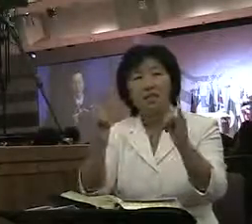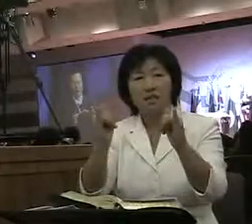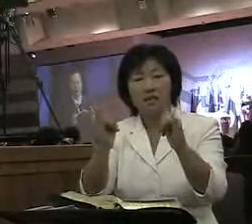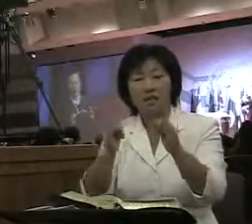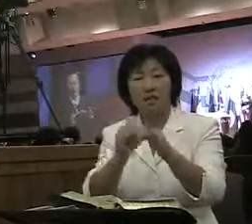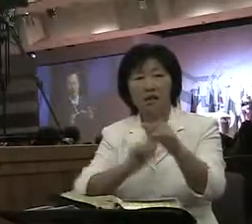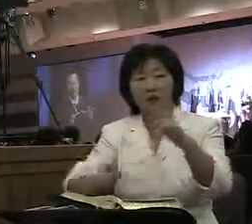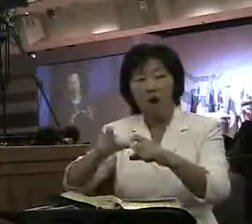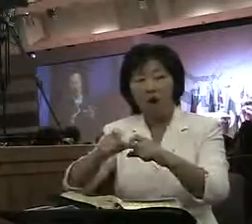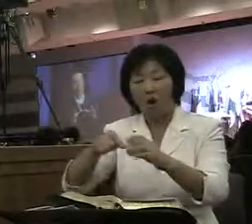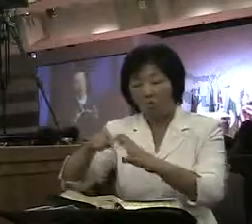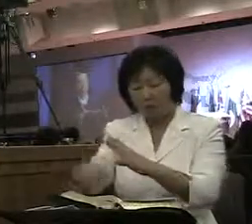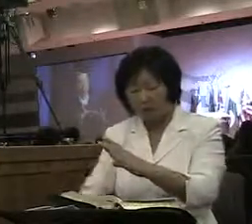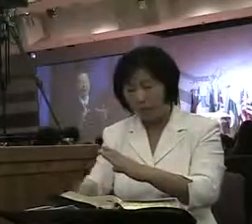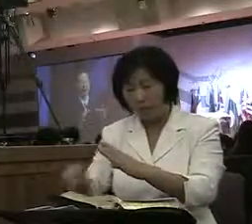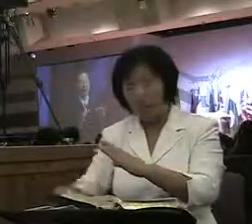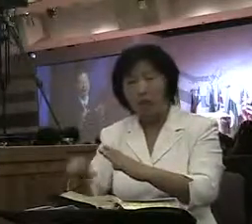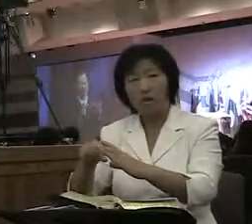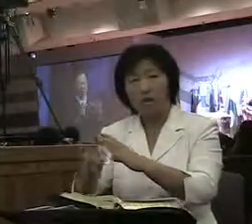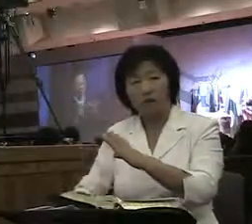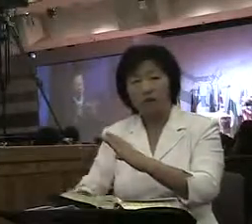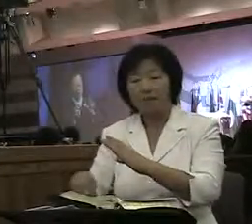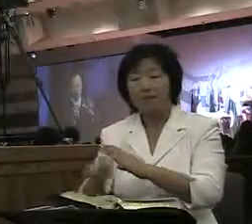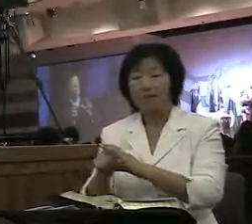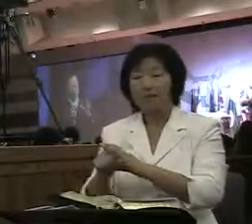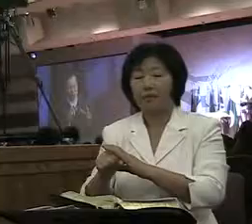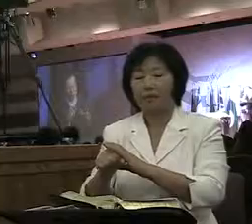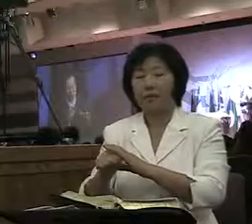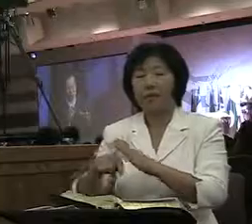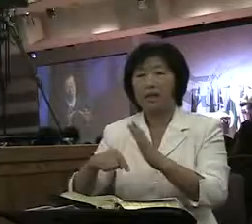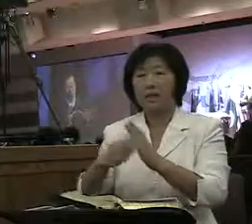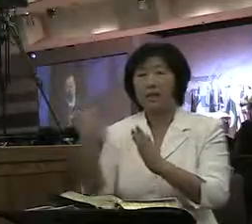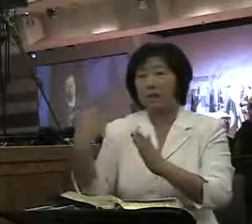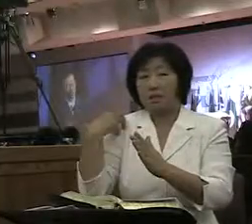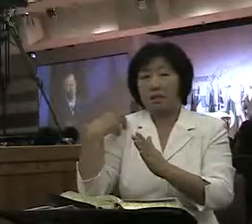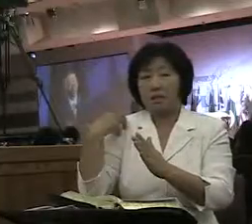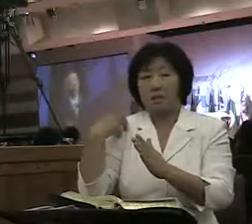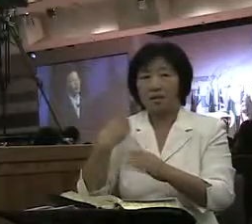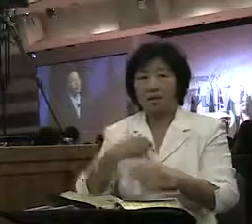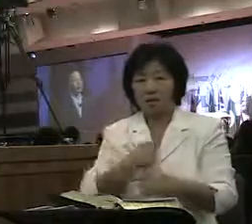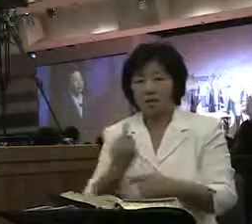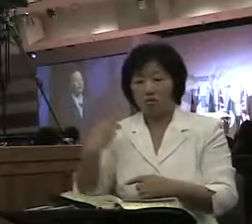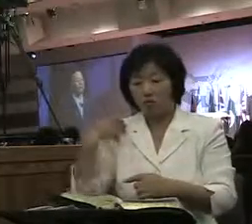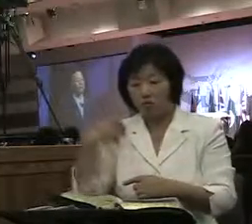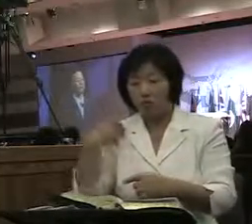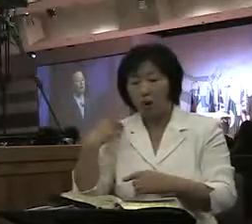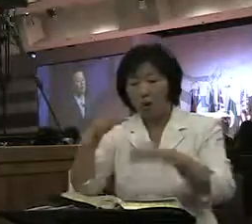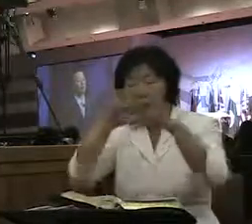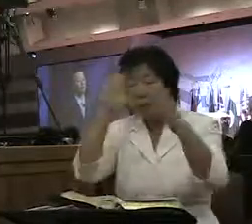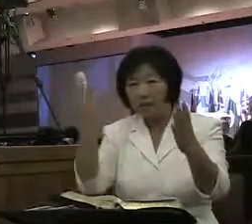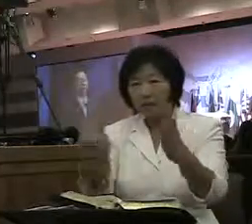들어가 자신의 소명에 완전히 자신을 올인했던 것입니다.